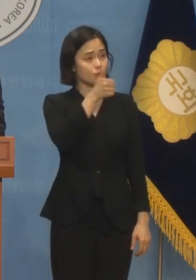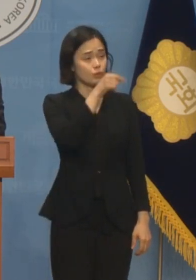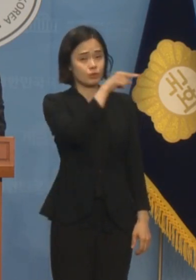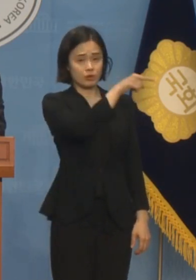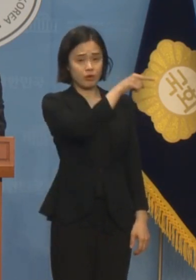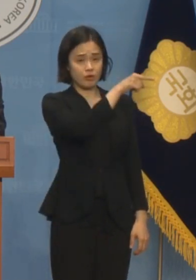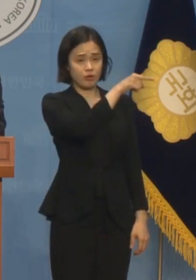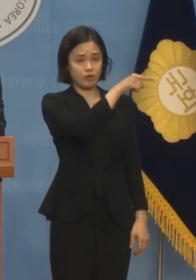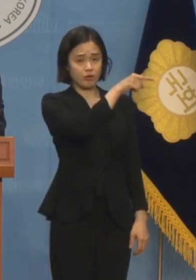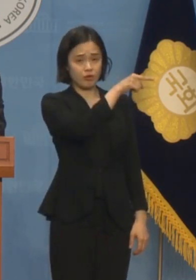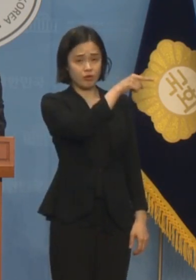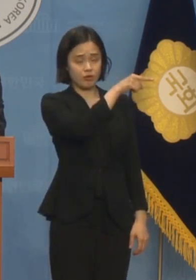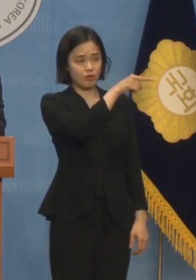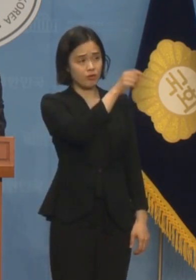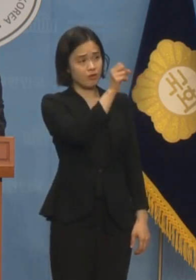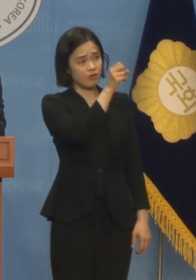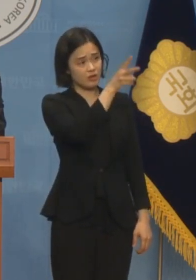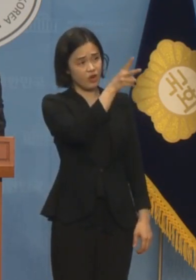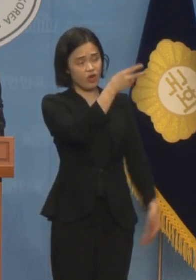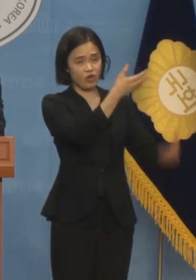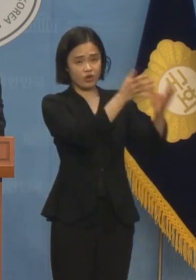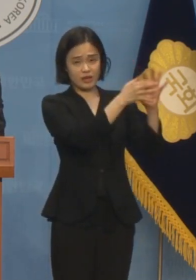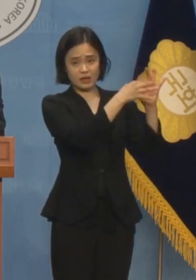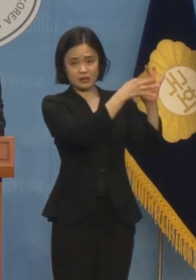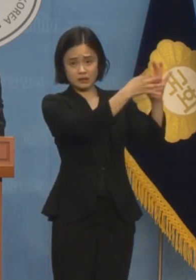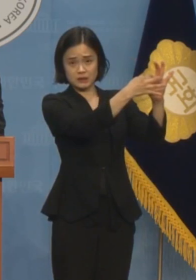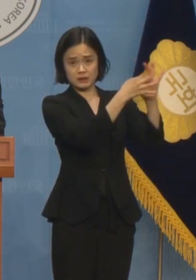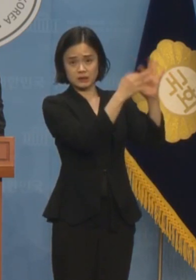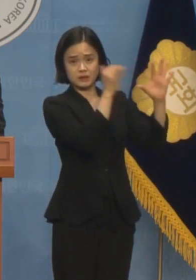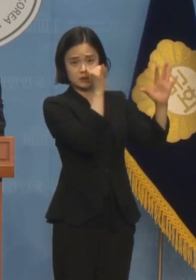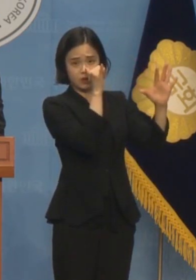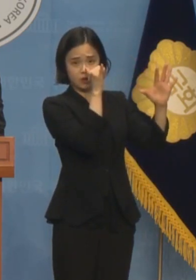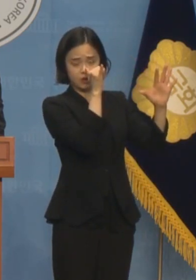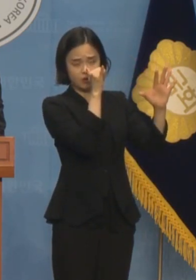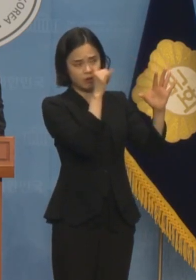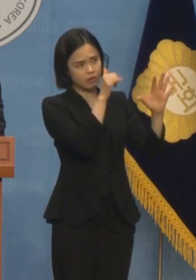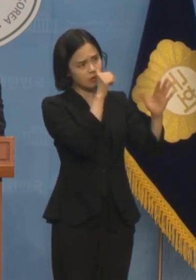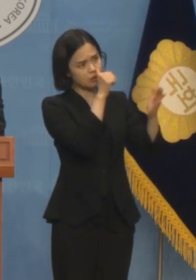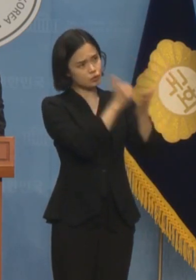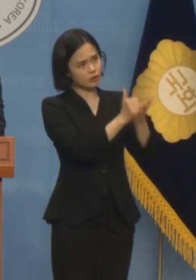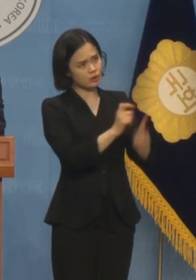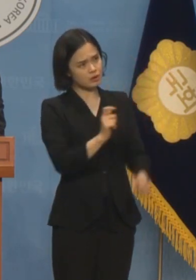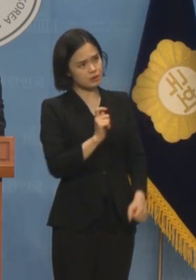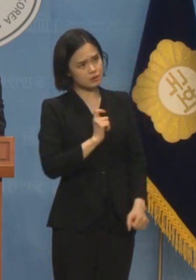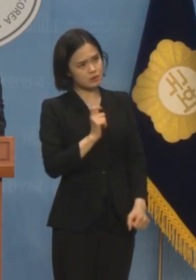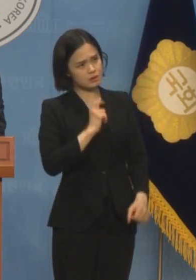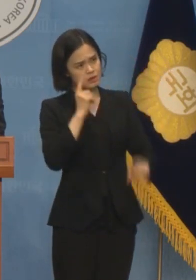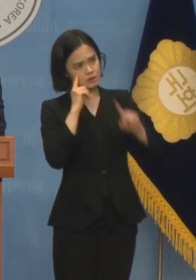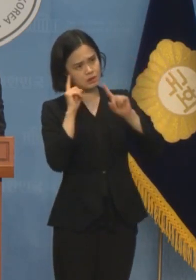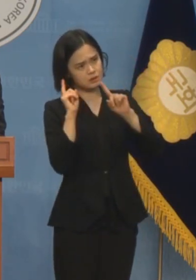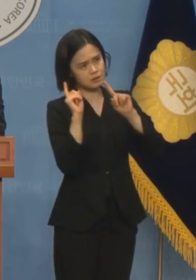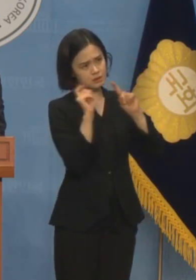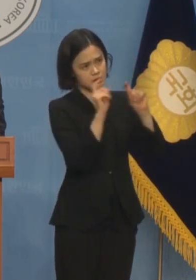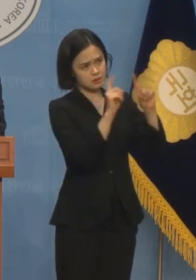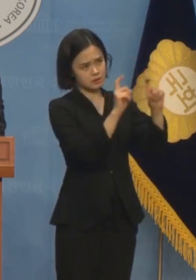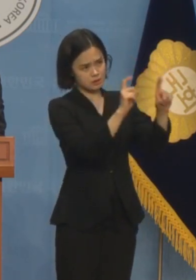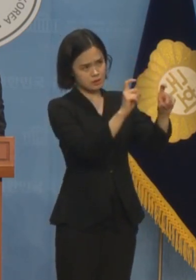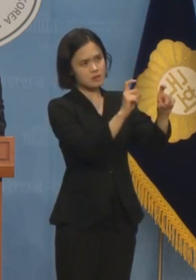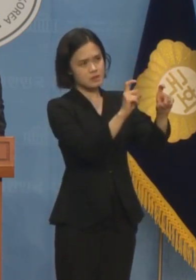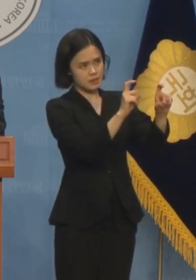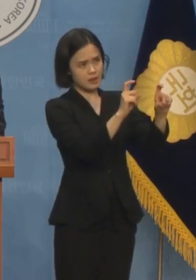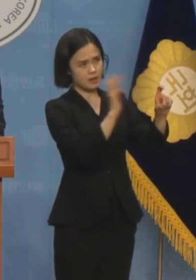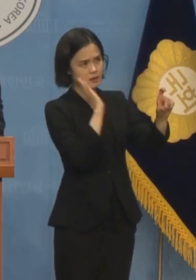통하고 꼬꼬 무여, 꼬리에 꼬리를 무는 의혹의 끝에는 항상 여사가 있다는